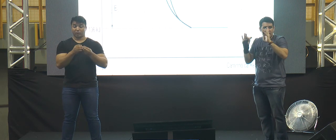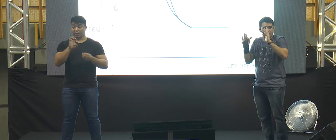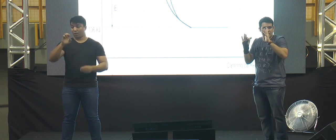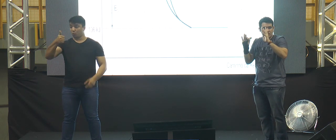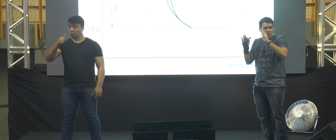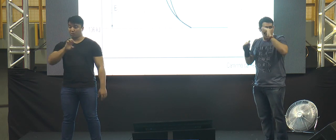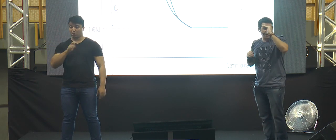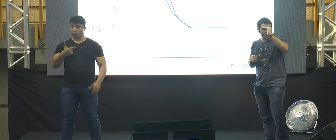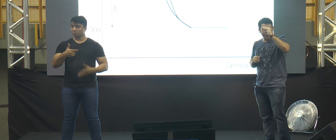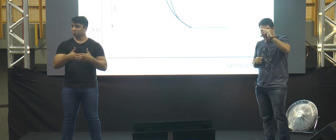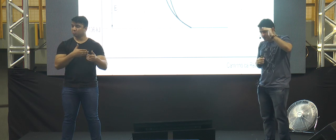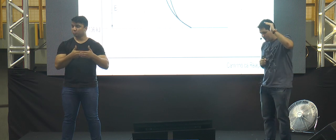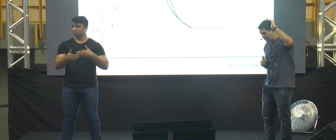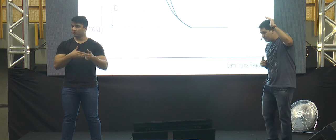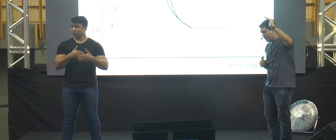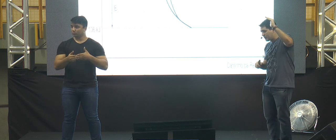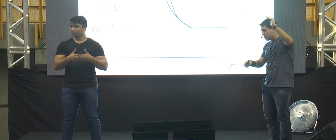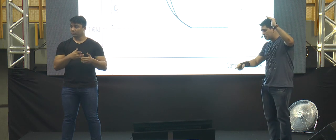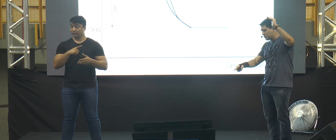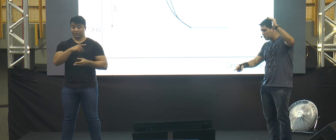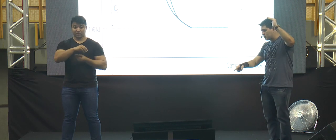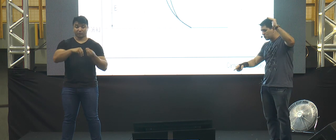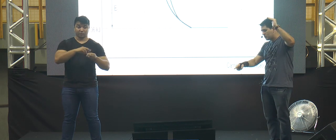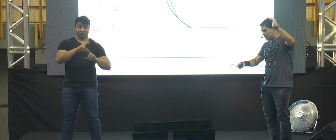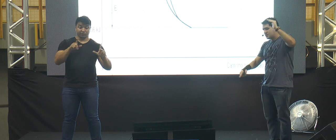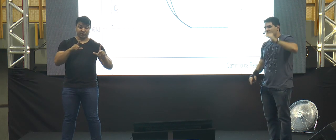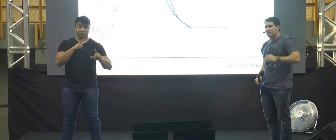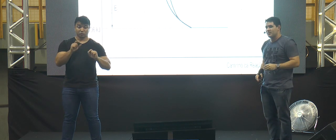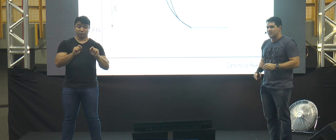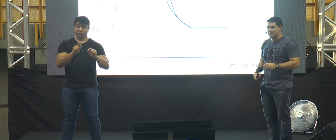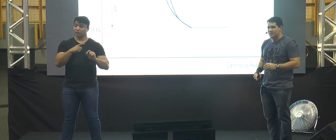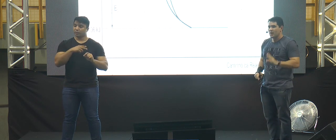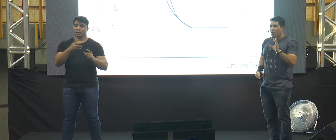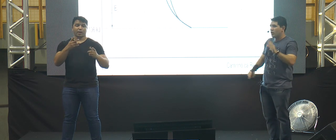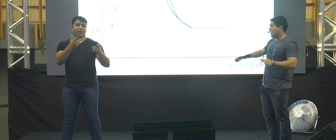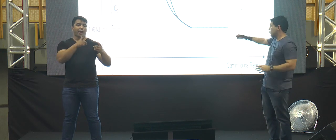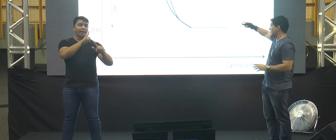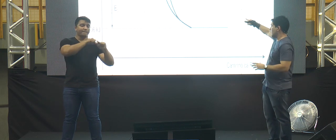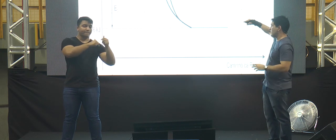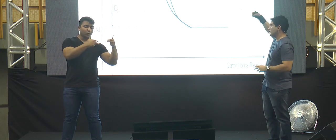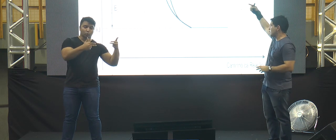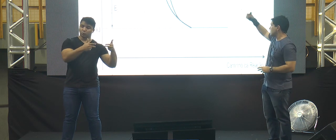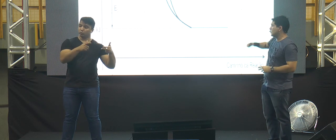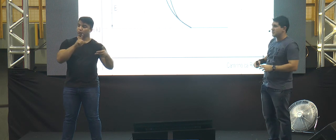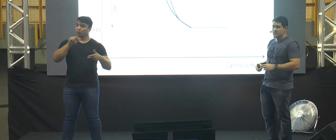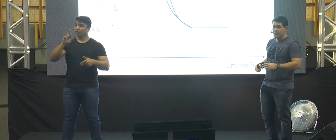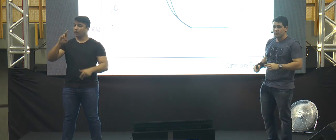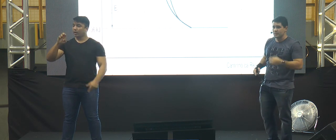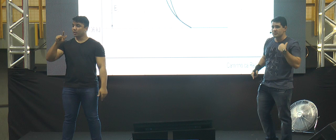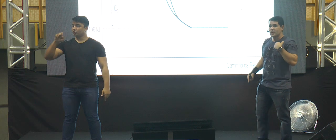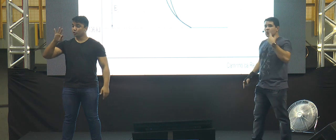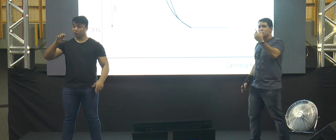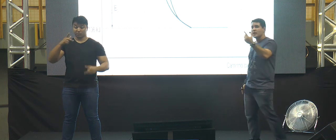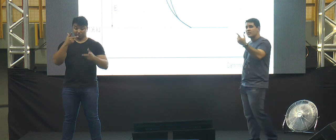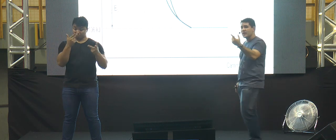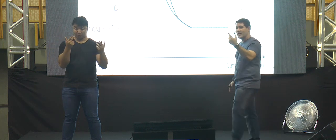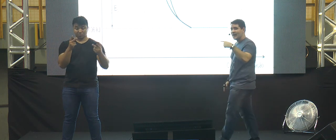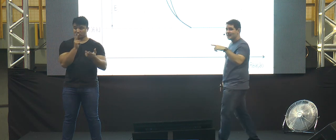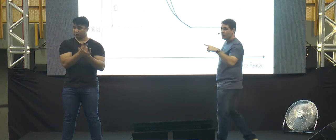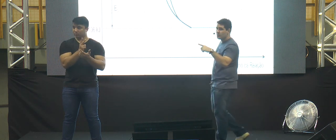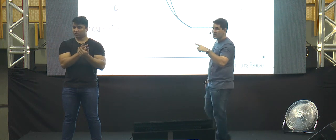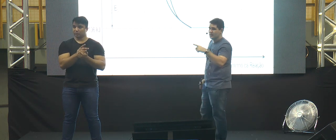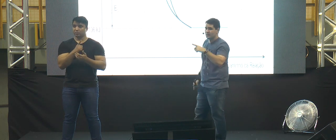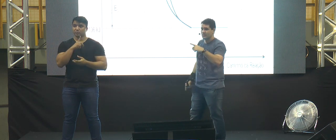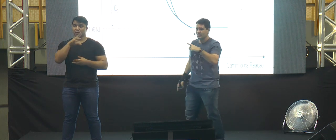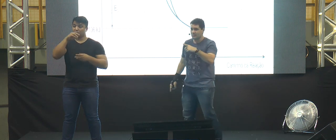2, tanto faz. A diferença entre reagente e produto sempre é a mesma. Olhando para o gráfico, ele já me deu todos esses valores. Quanto é que vale